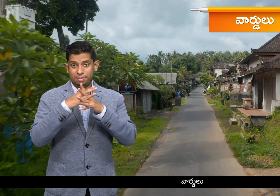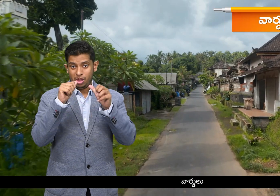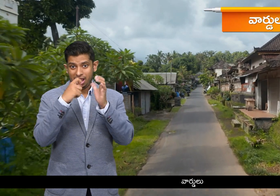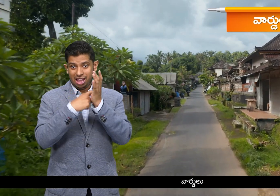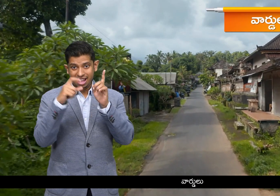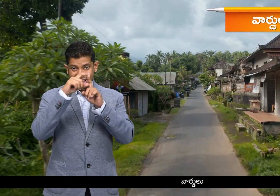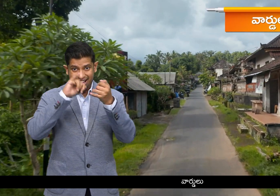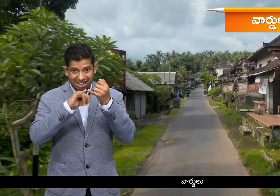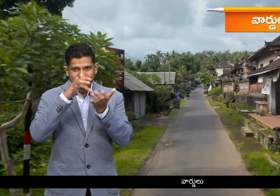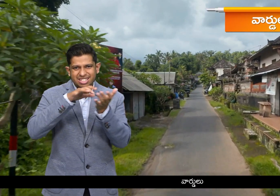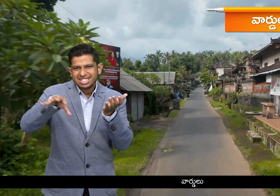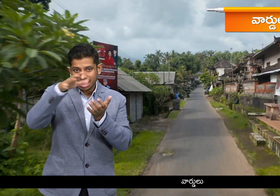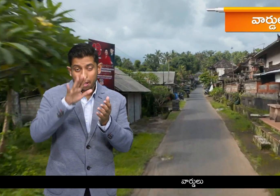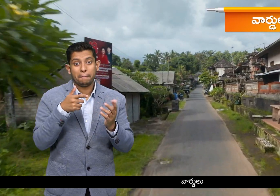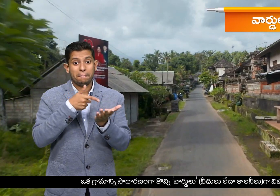వార్డులు.